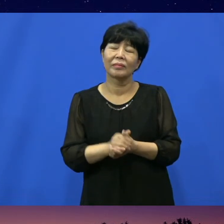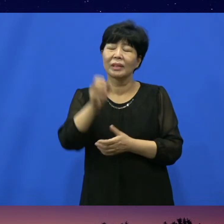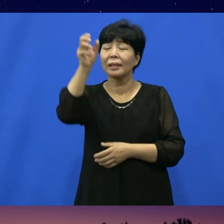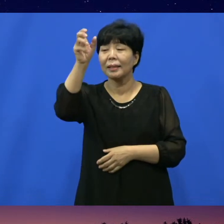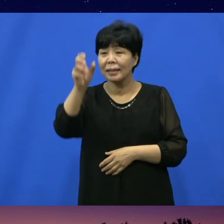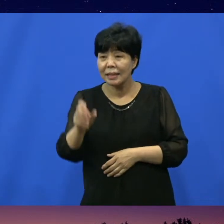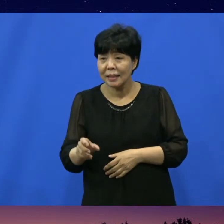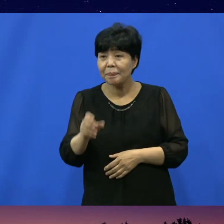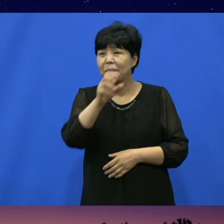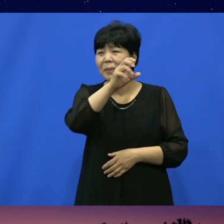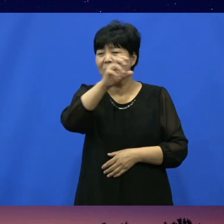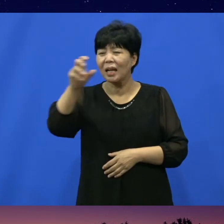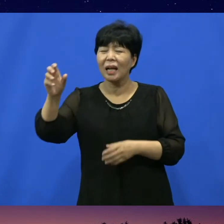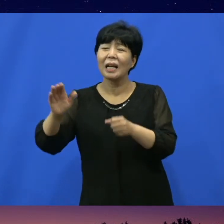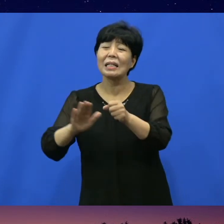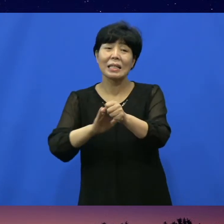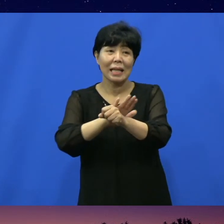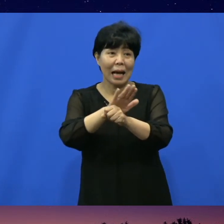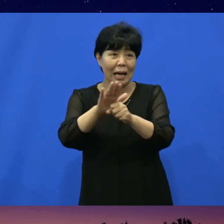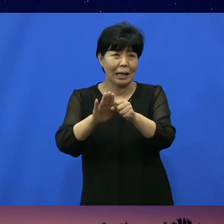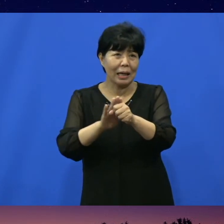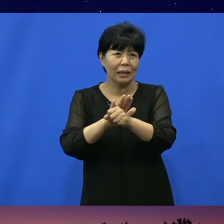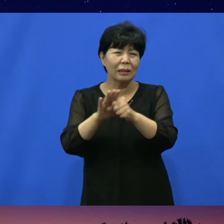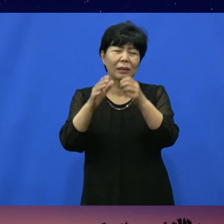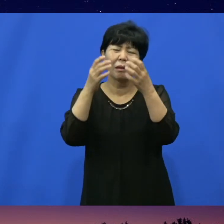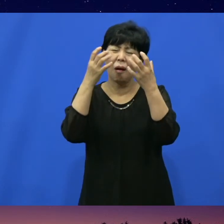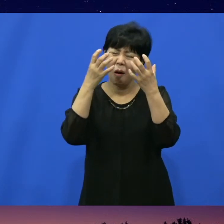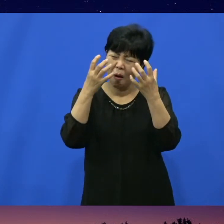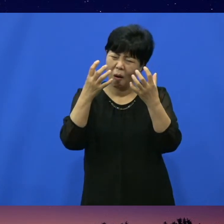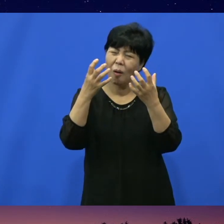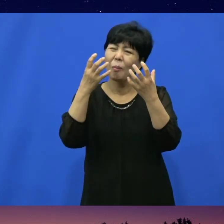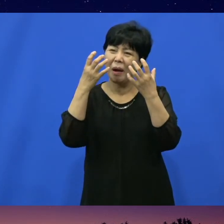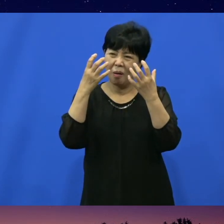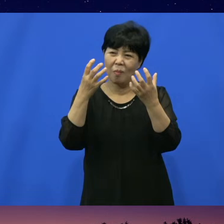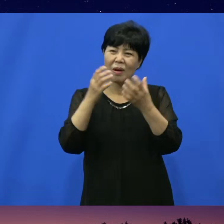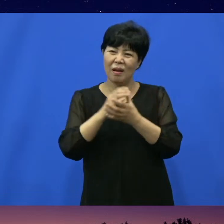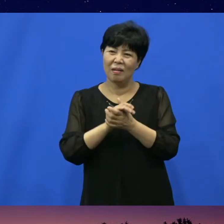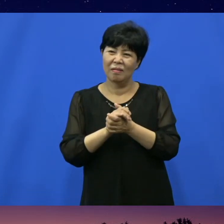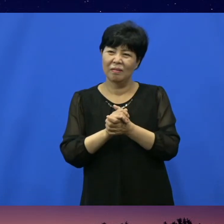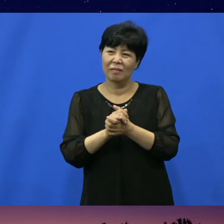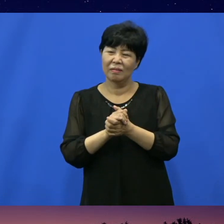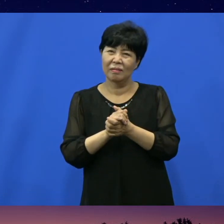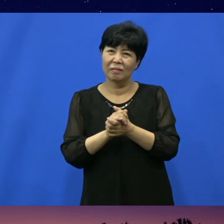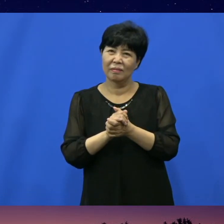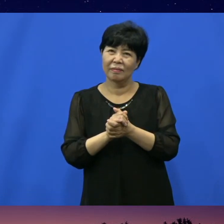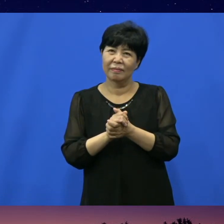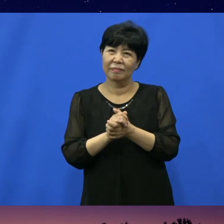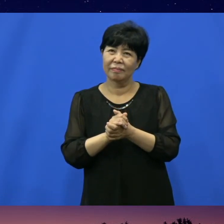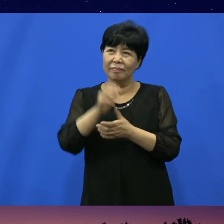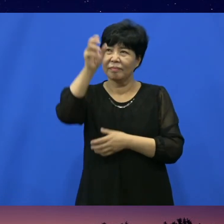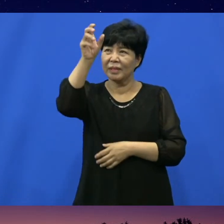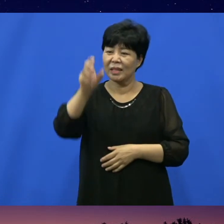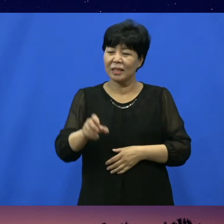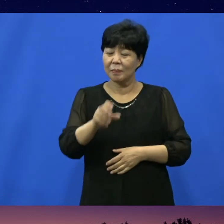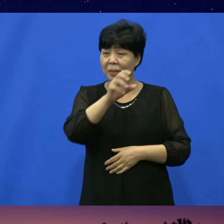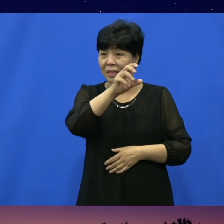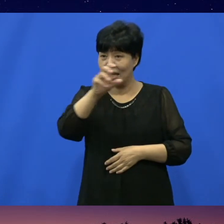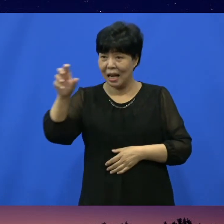십자가는 어마어마하고 여러분 그 안에는 우리가 찾고 있는 모든 갈망하는 답을 그 십자가 안에서 다 해줘요.